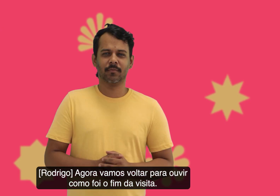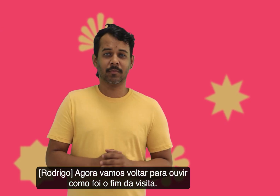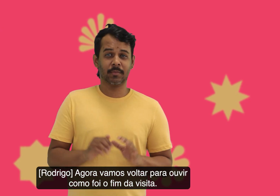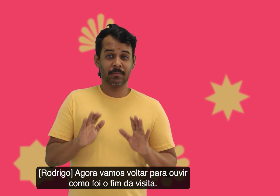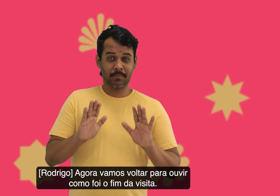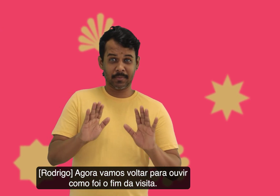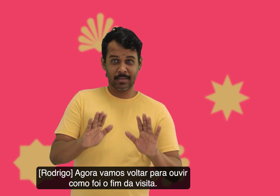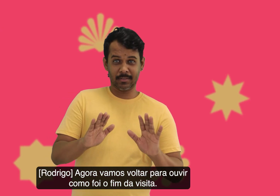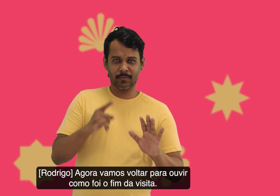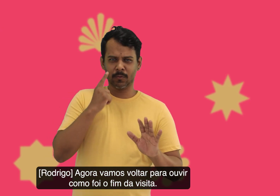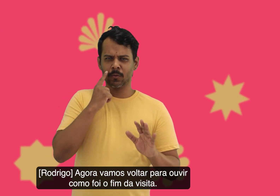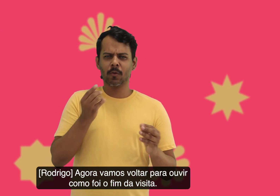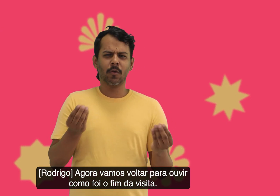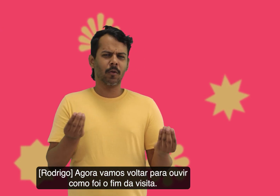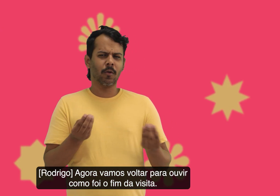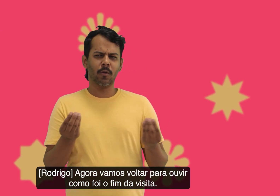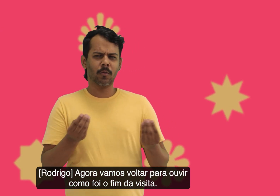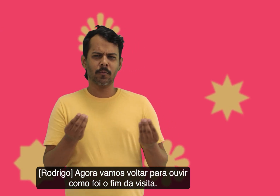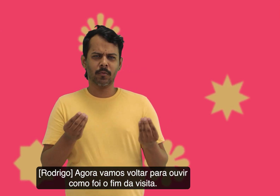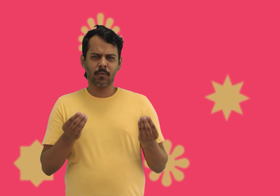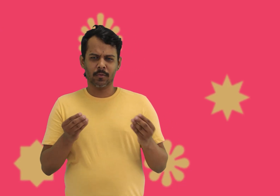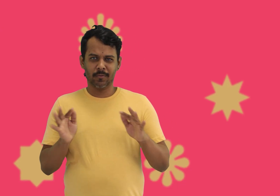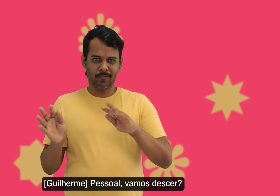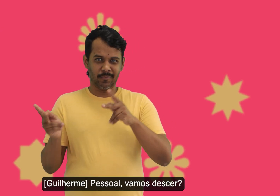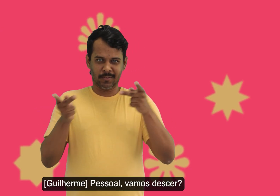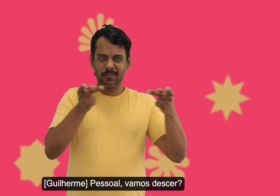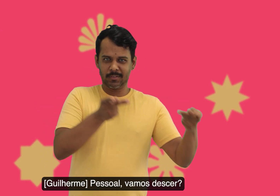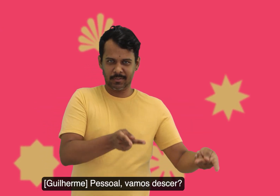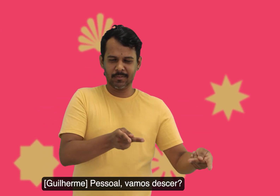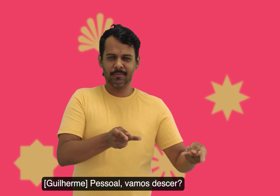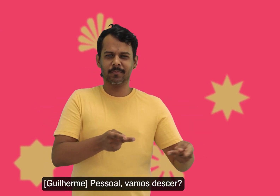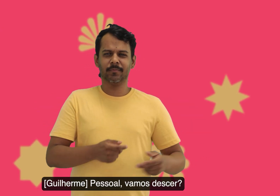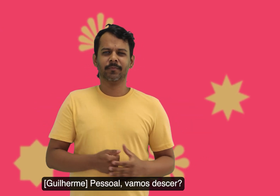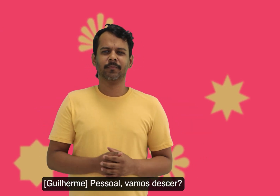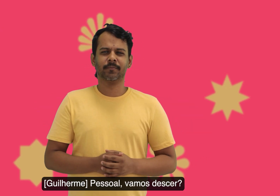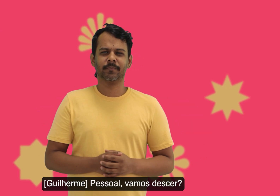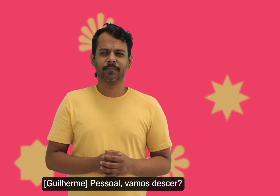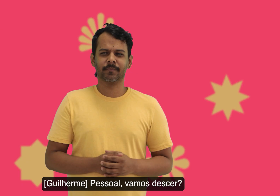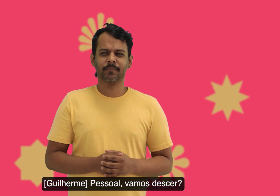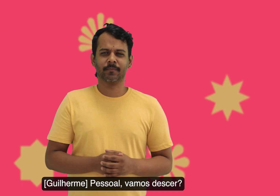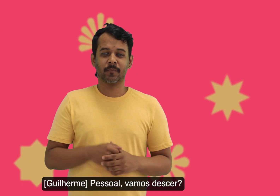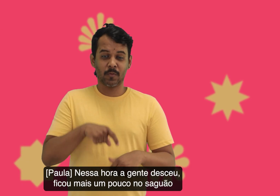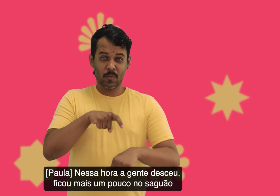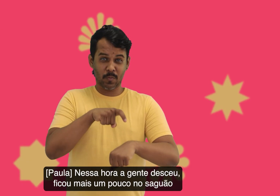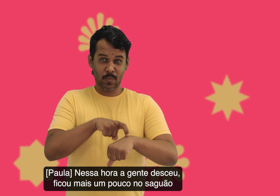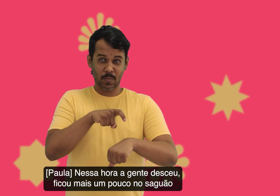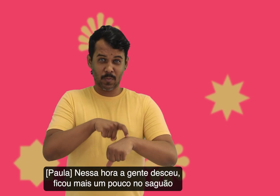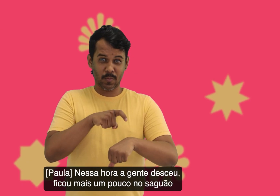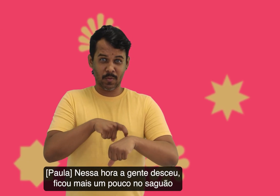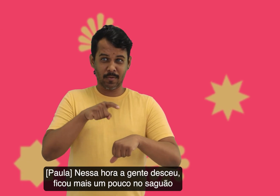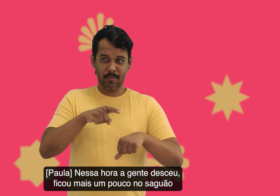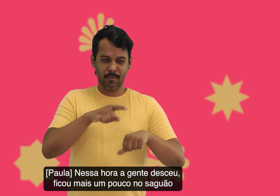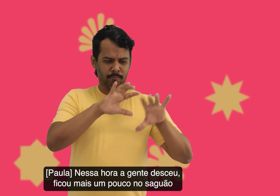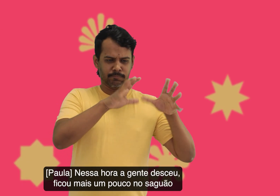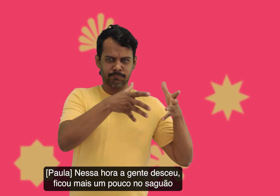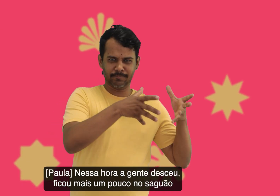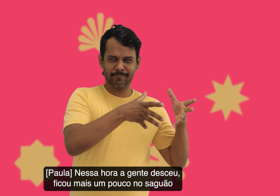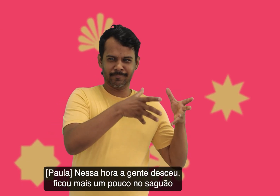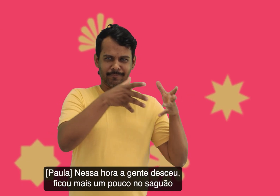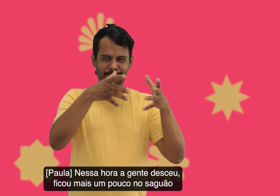Agora, vamos voltar para ouvir como foi o fim da visita? Pessoal, vamos descer? Nessa hora a gente desceu, ficou mais